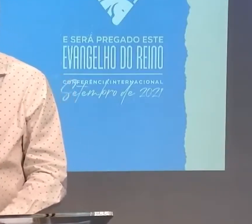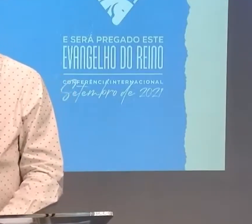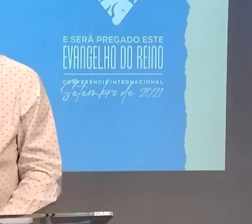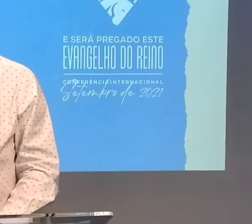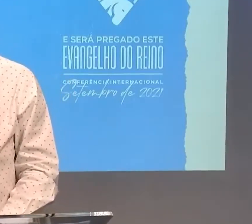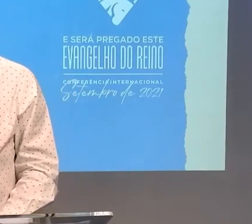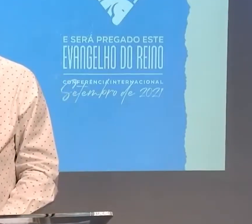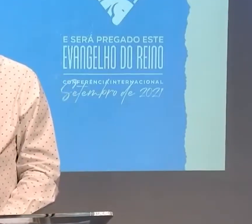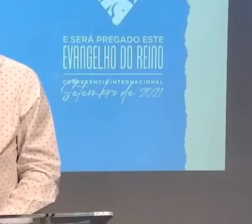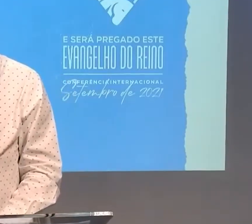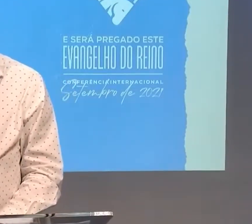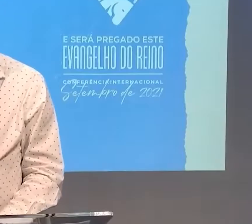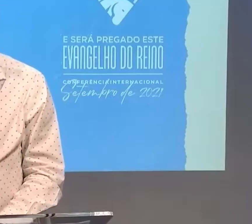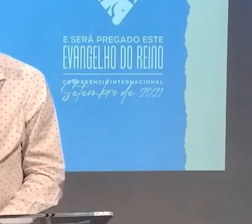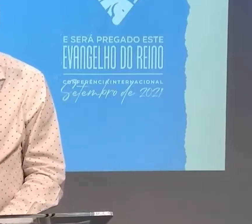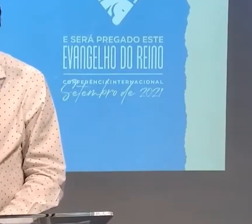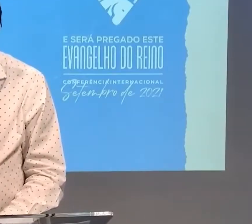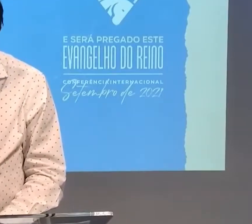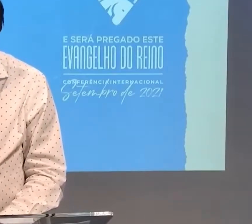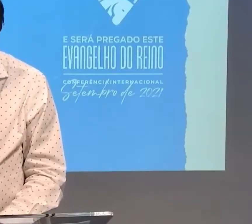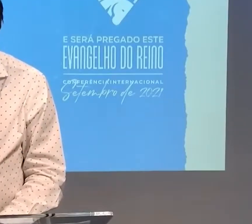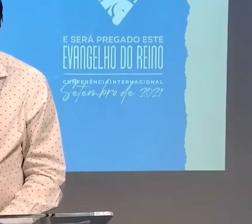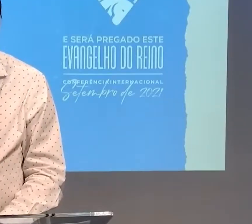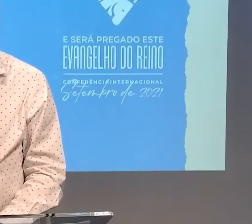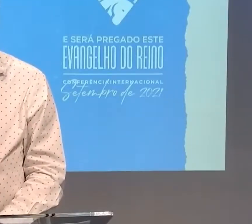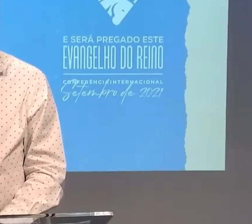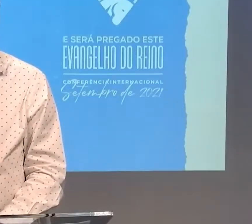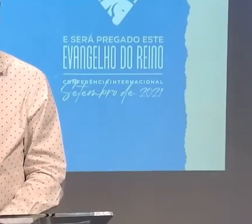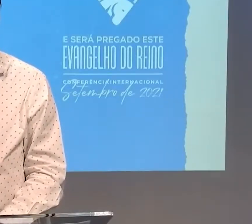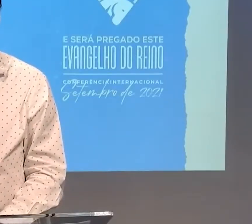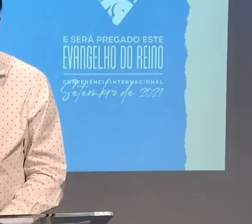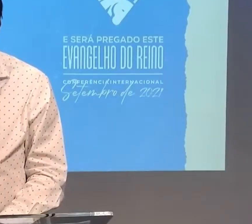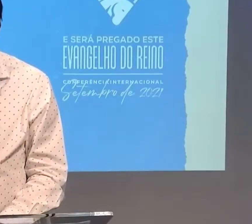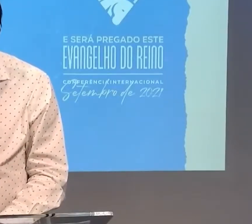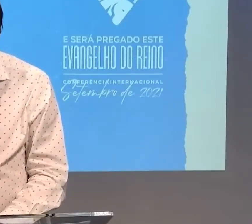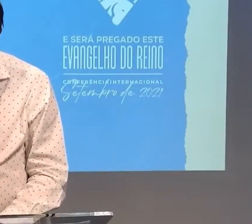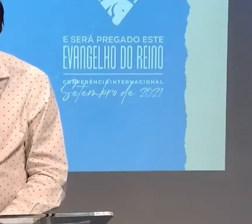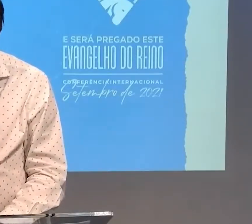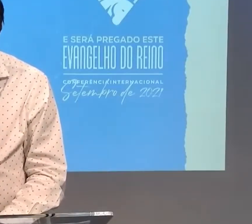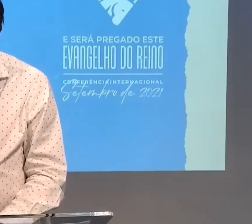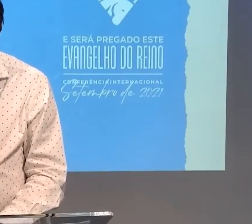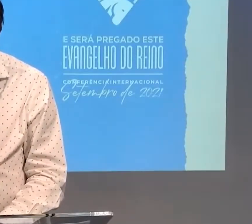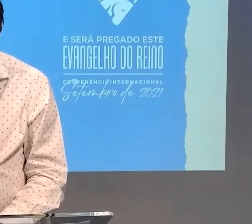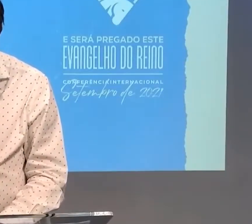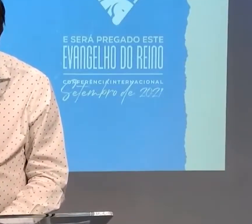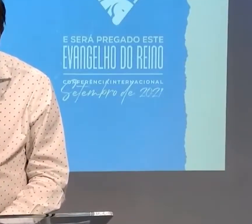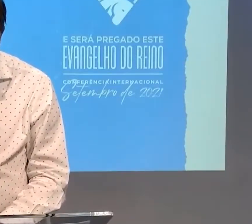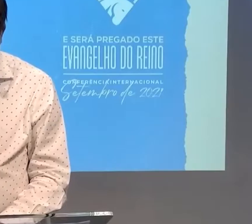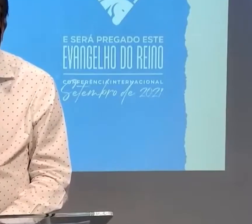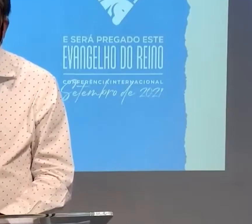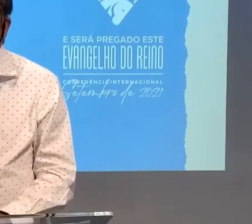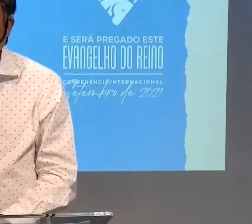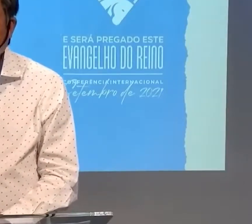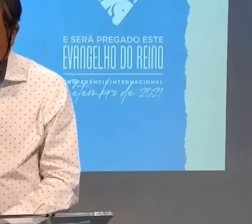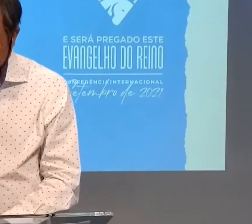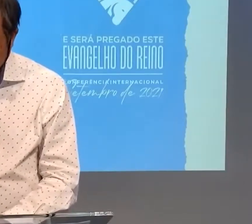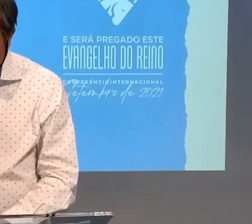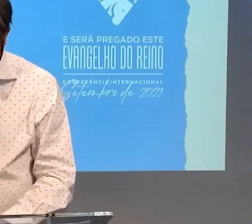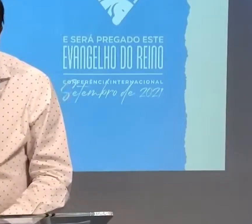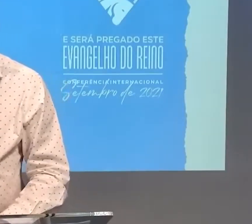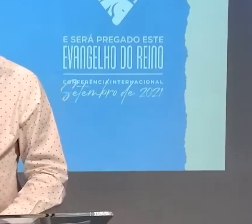a serpente enganou a Eva com a sua astúcia, assim também seja